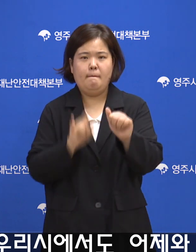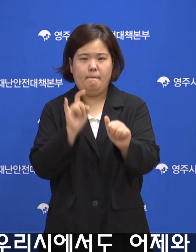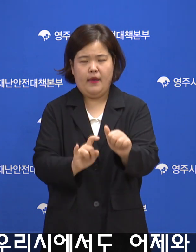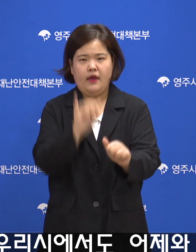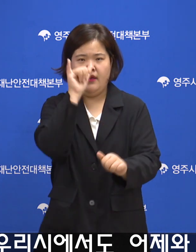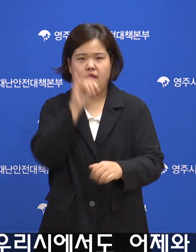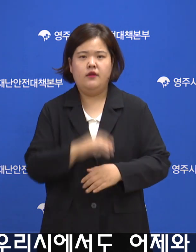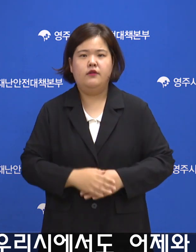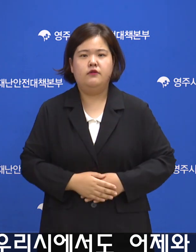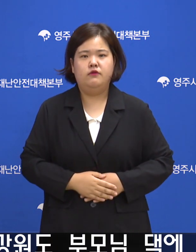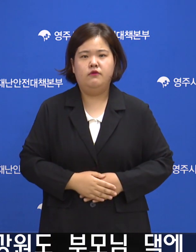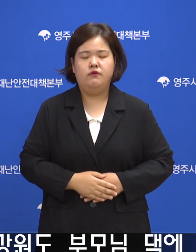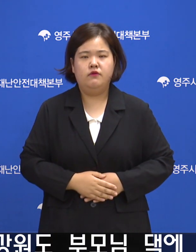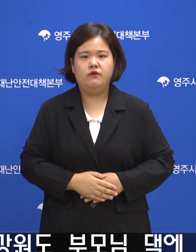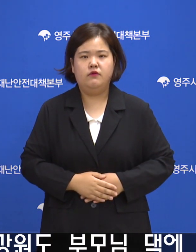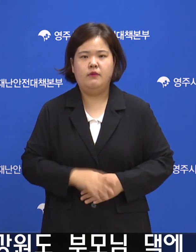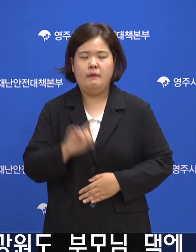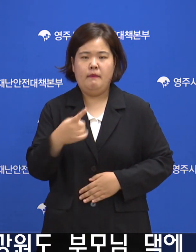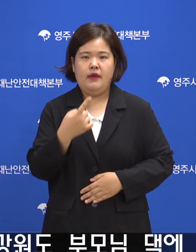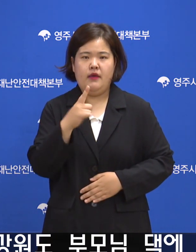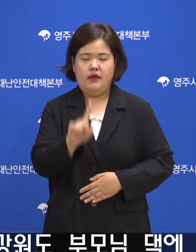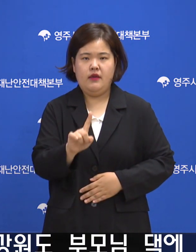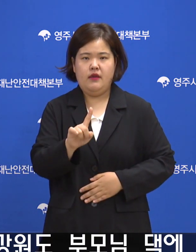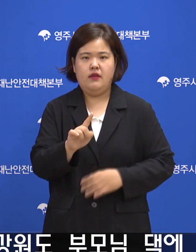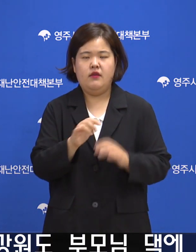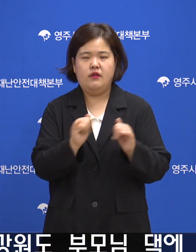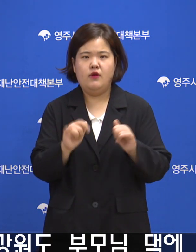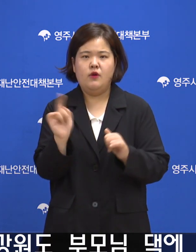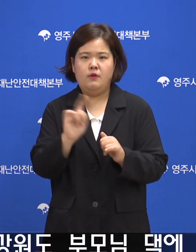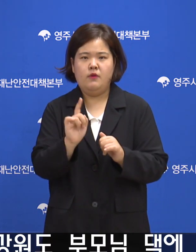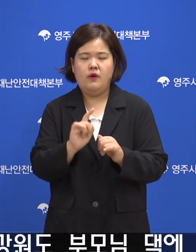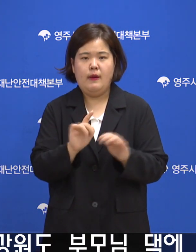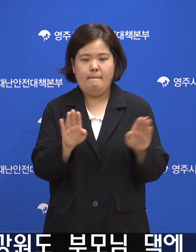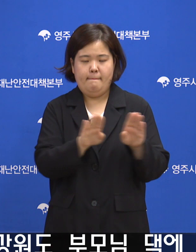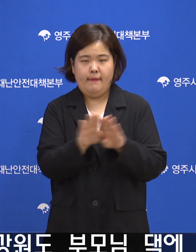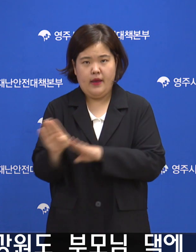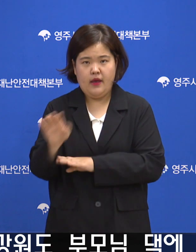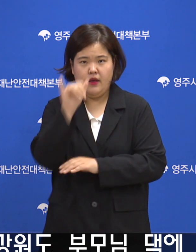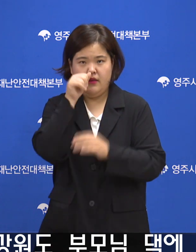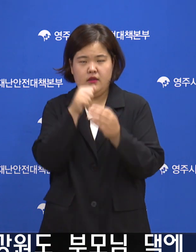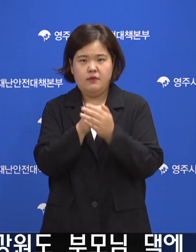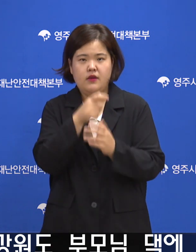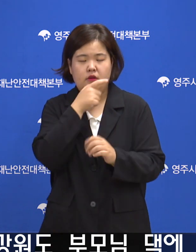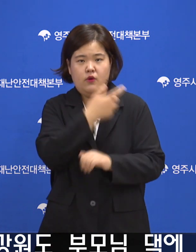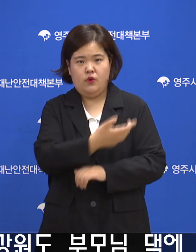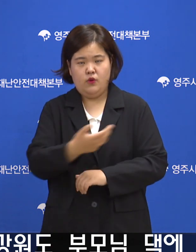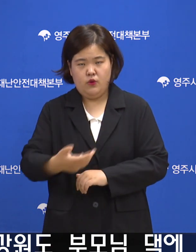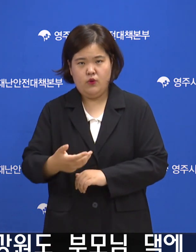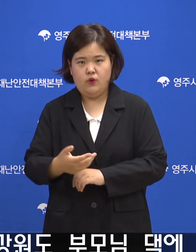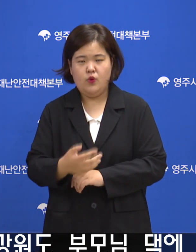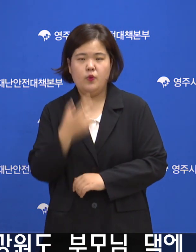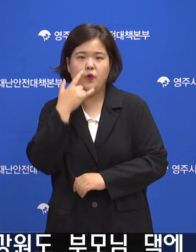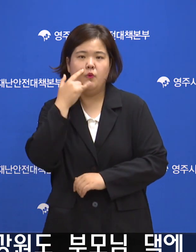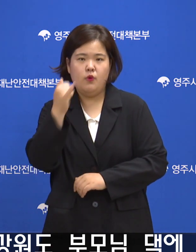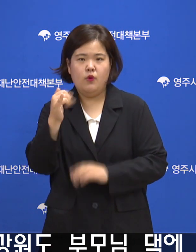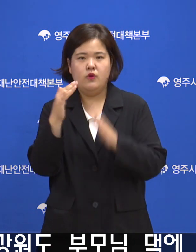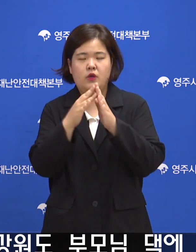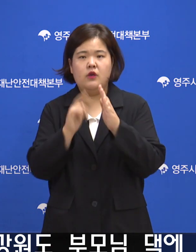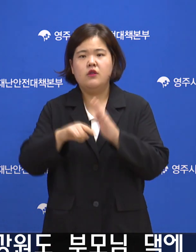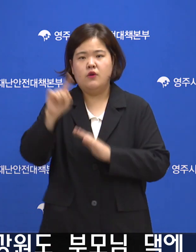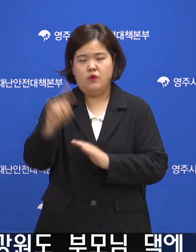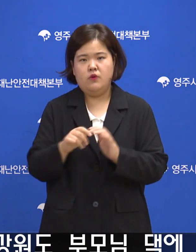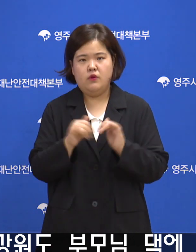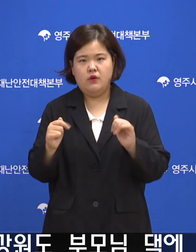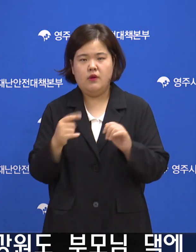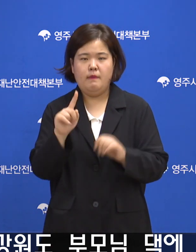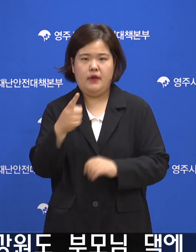발생했습니다. 101번 확진자는 방학을 맞아 강원도 부모님 댁에 다녀온 103번